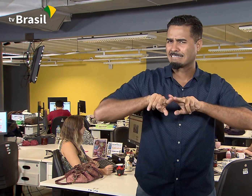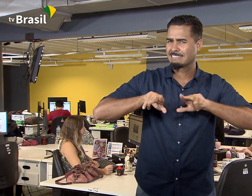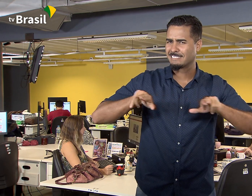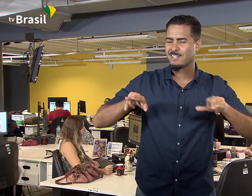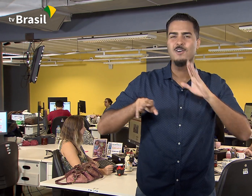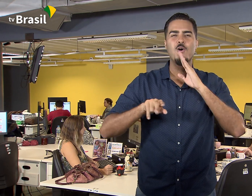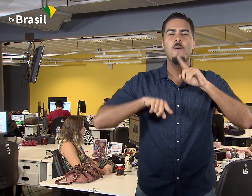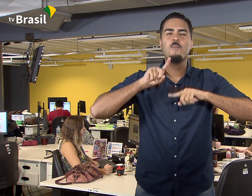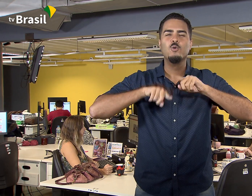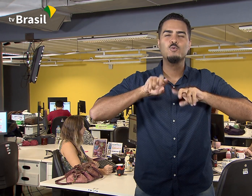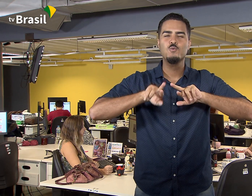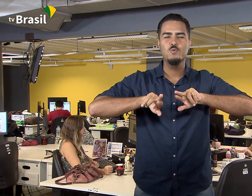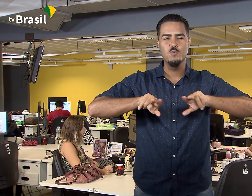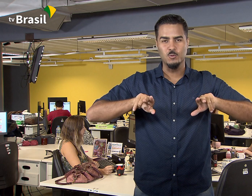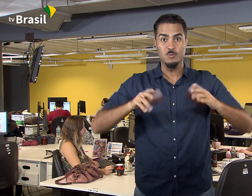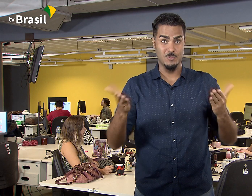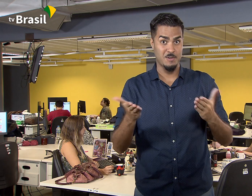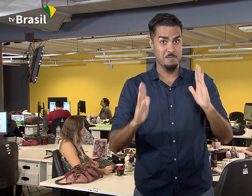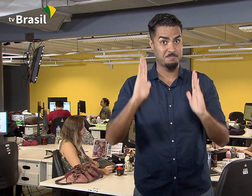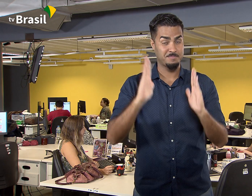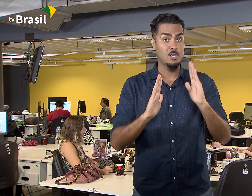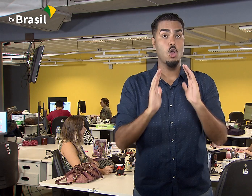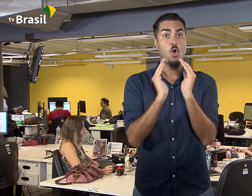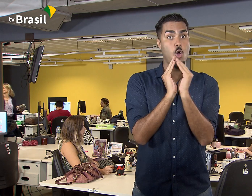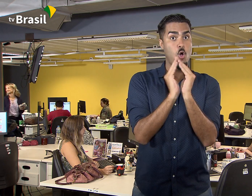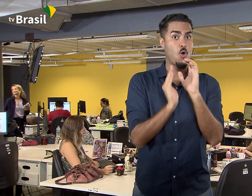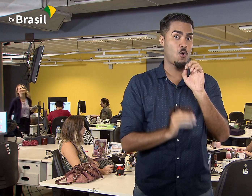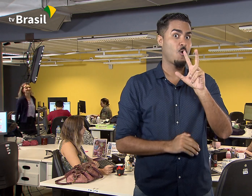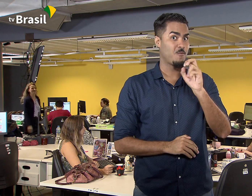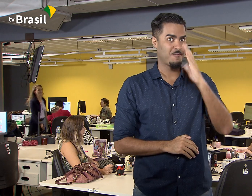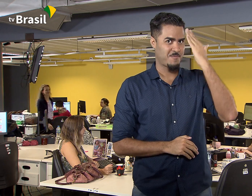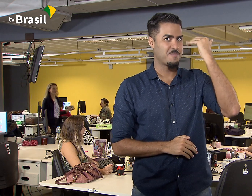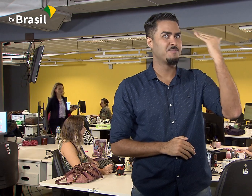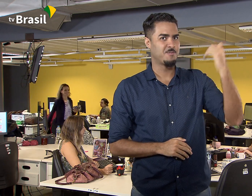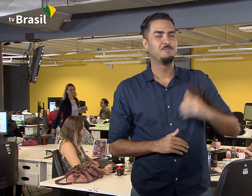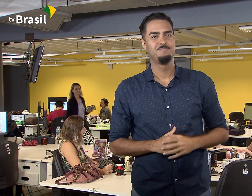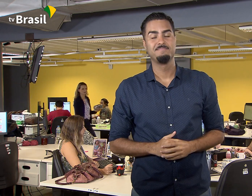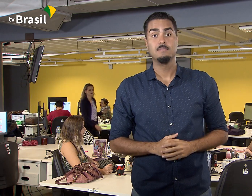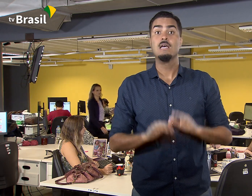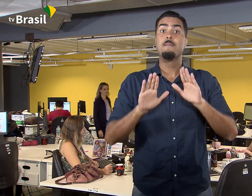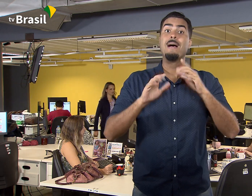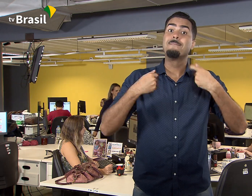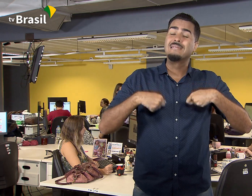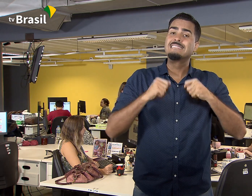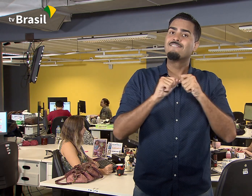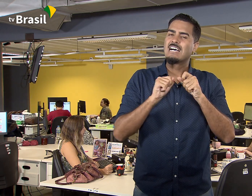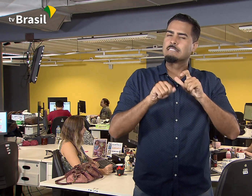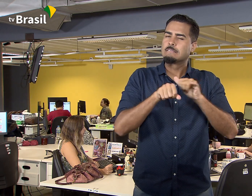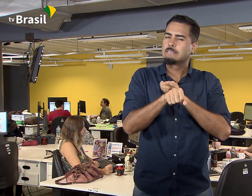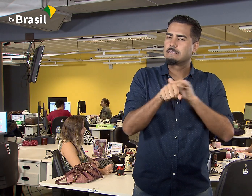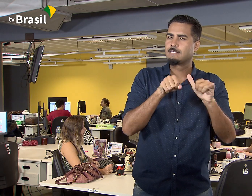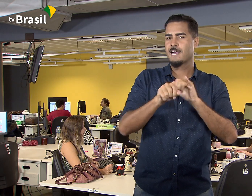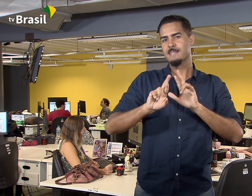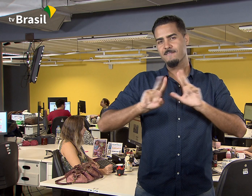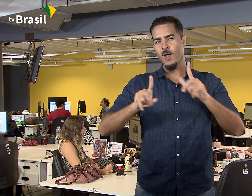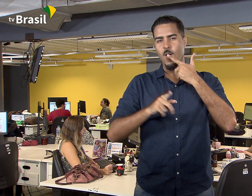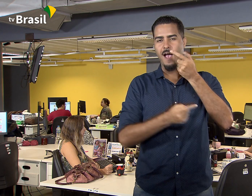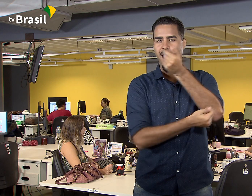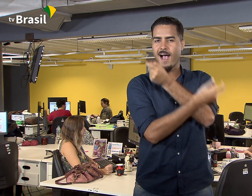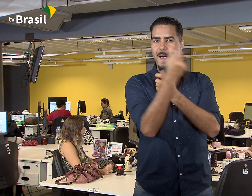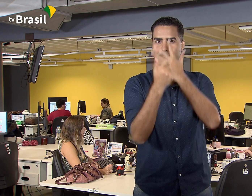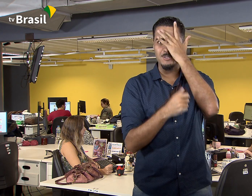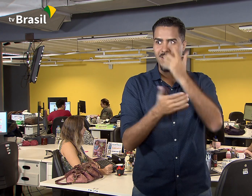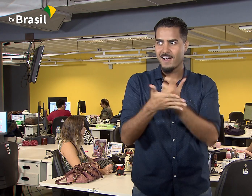com a venda dos mais populares produtos da época, os ovos de chocolate. Só que é preciso um diferencial